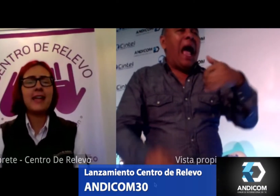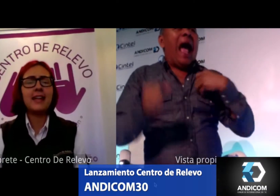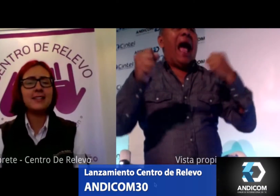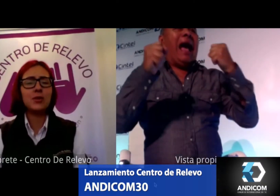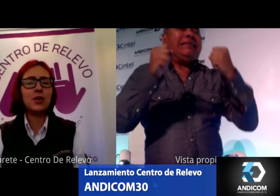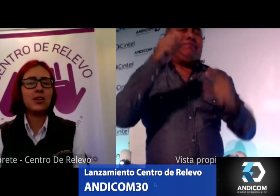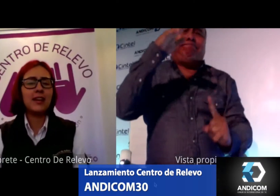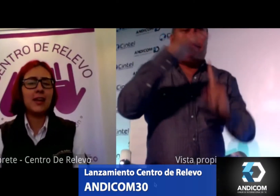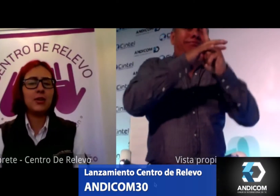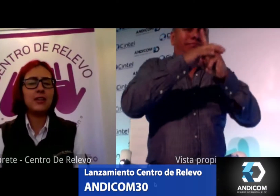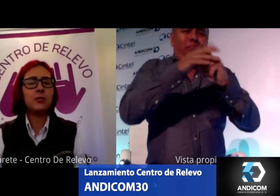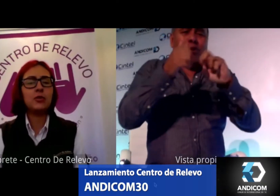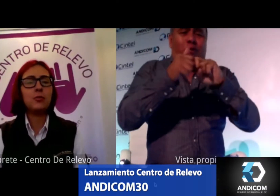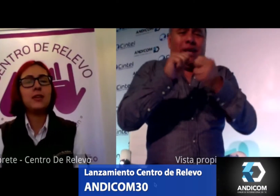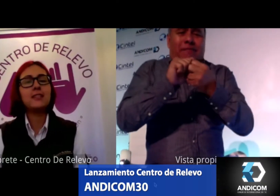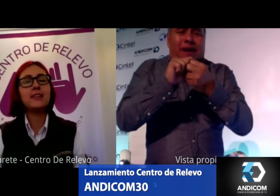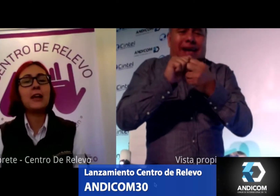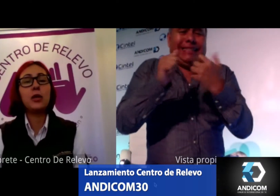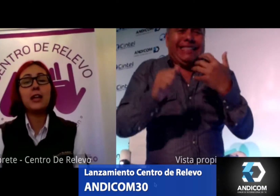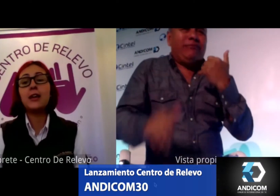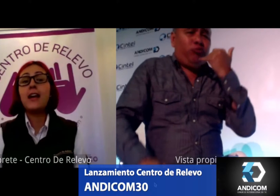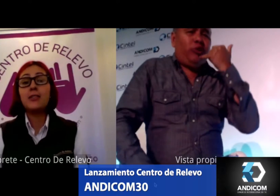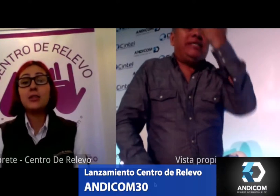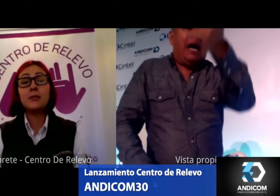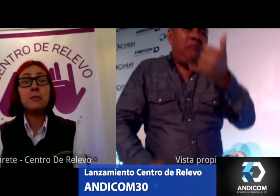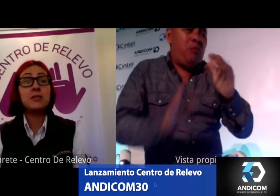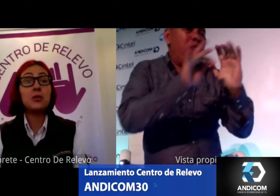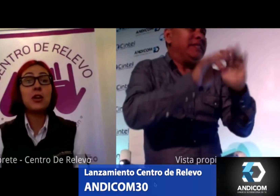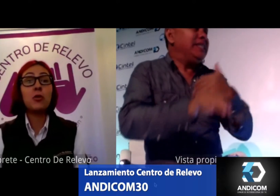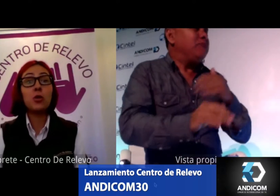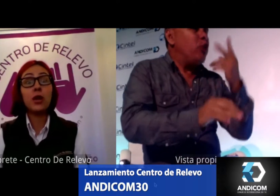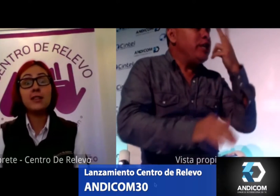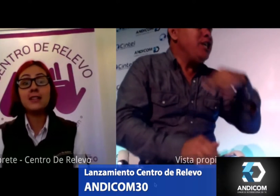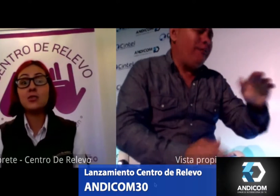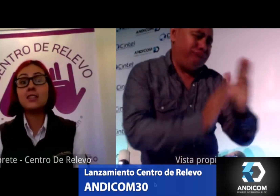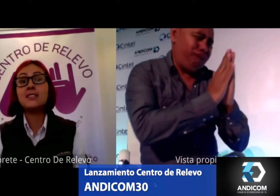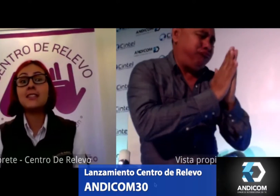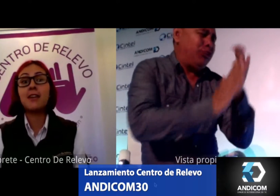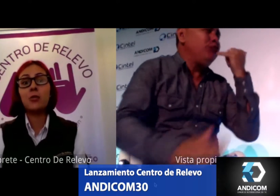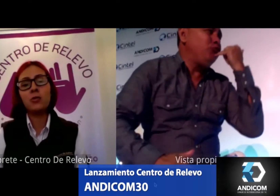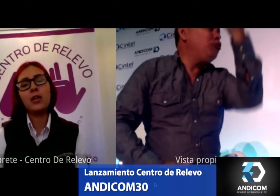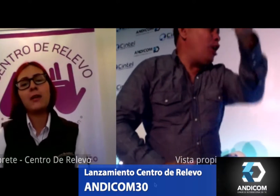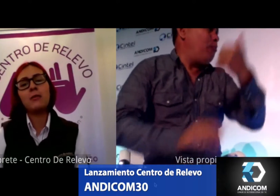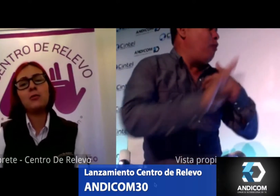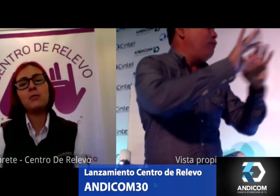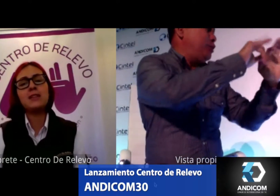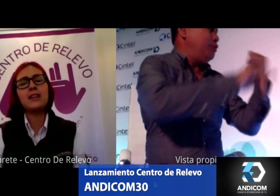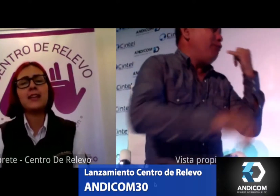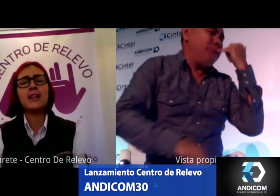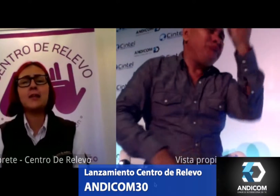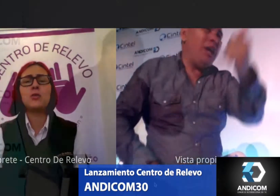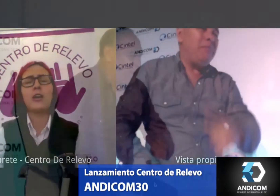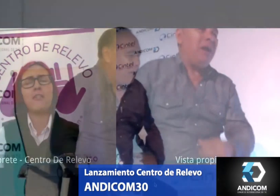para nada el centro de relevo ni ningún tipo de tecnología. Entonces a mí me surgía una urgencia y yo necesitaba comunicarme con mi secretaria y me